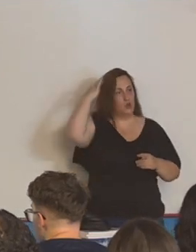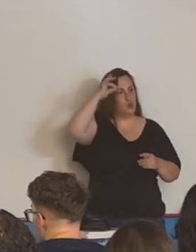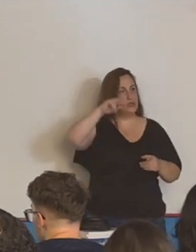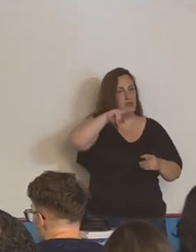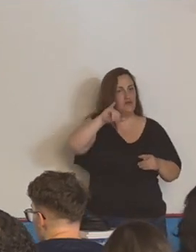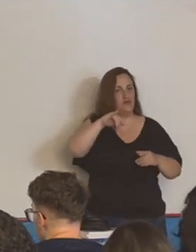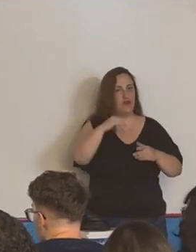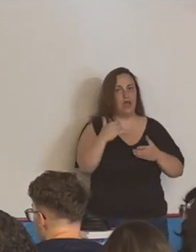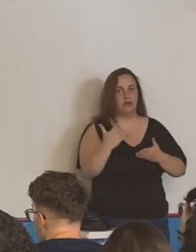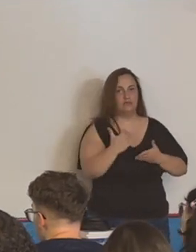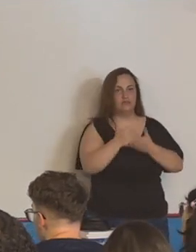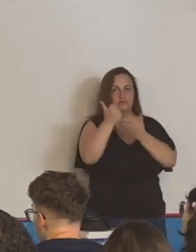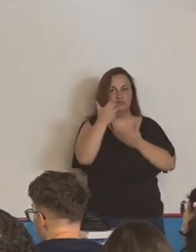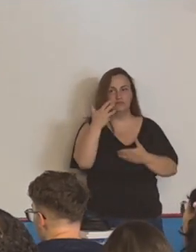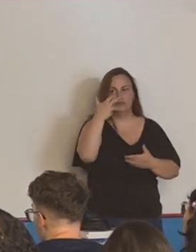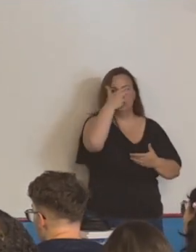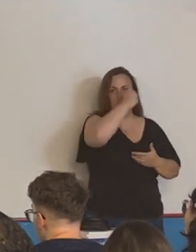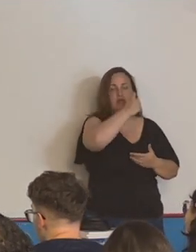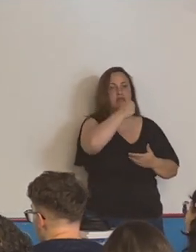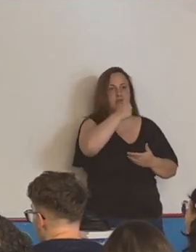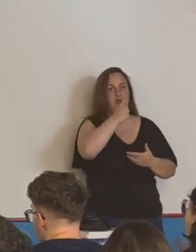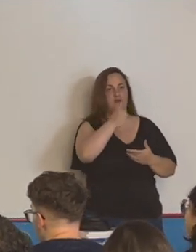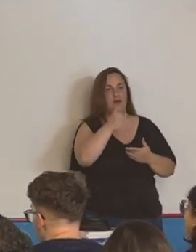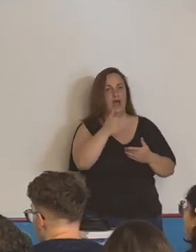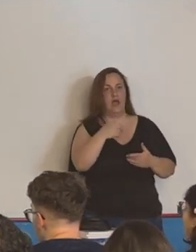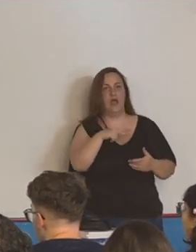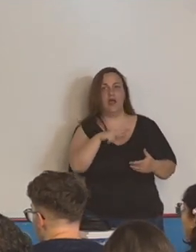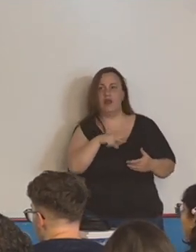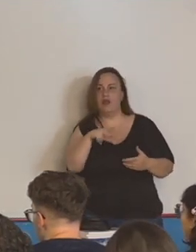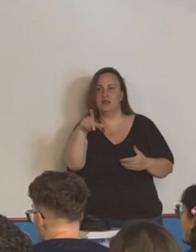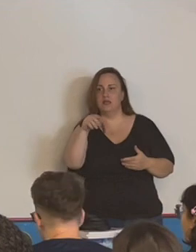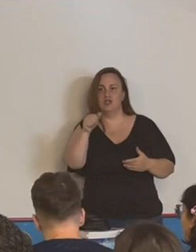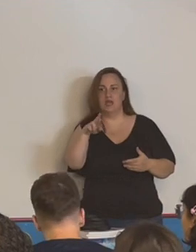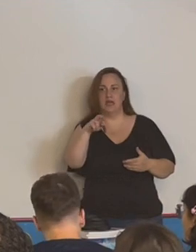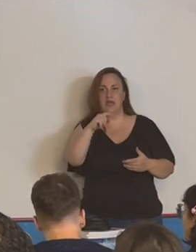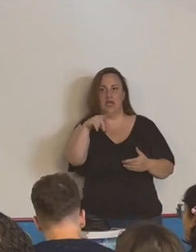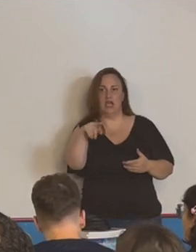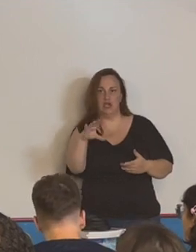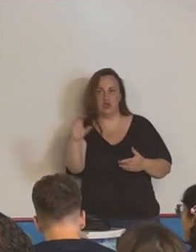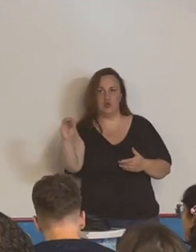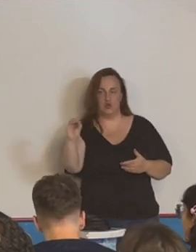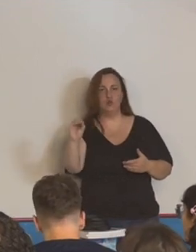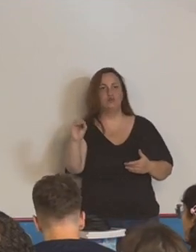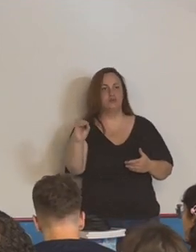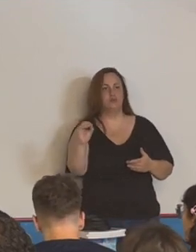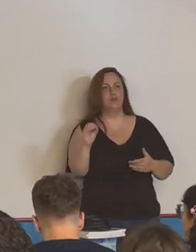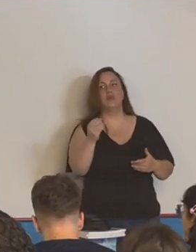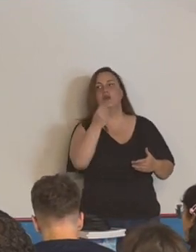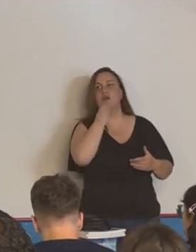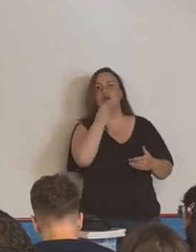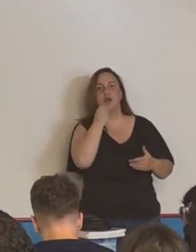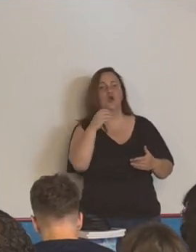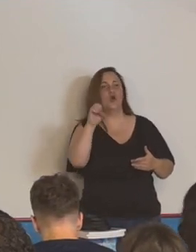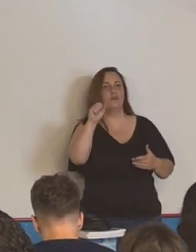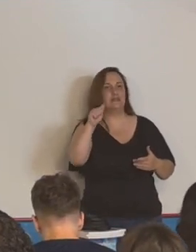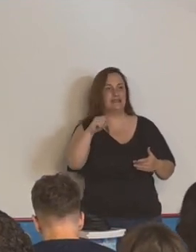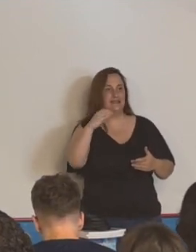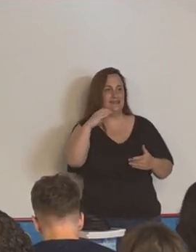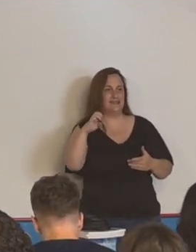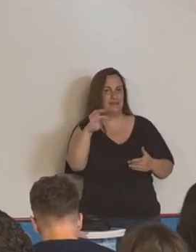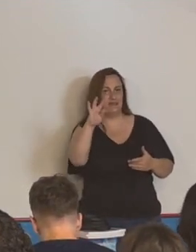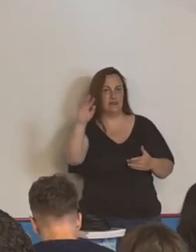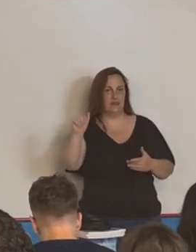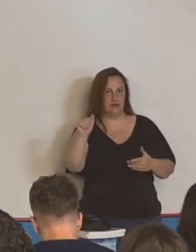salvar alguns prisioneiros na cidade de Arezzo. E aí, esse é de um pintor renascentista chamado Saceta,